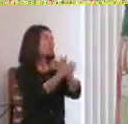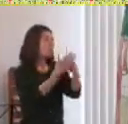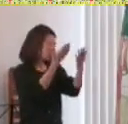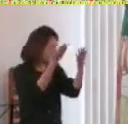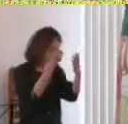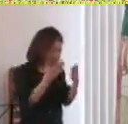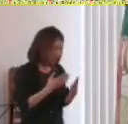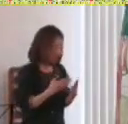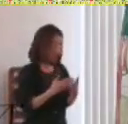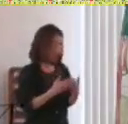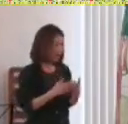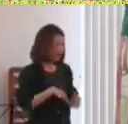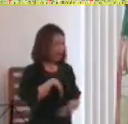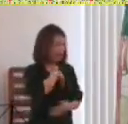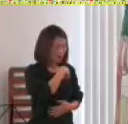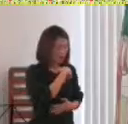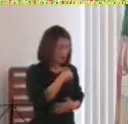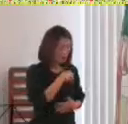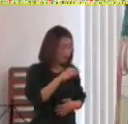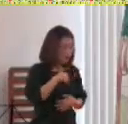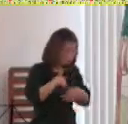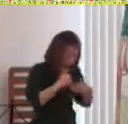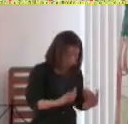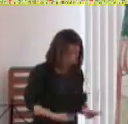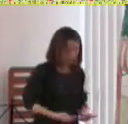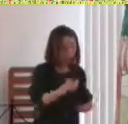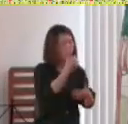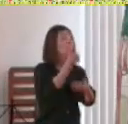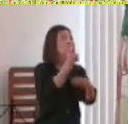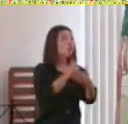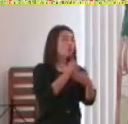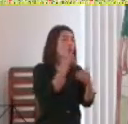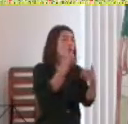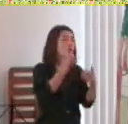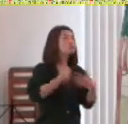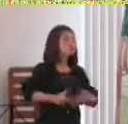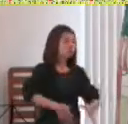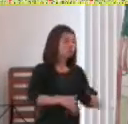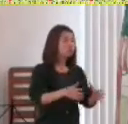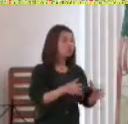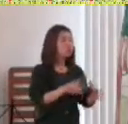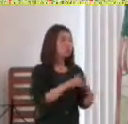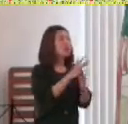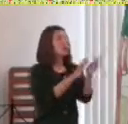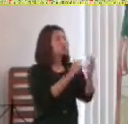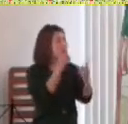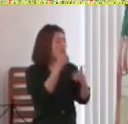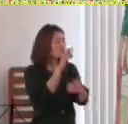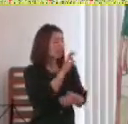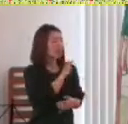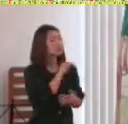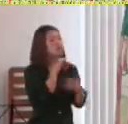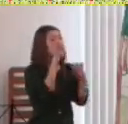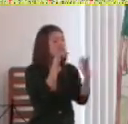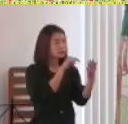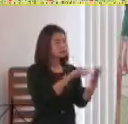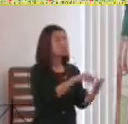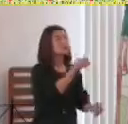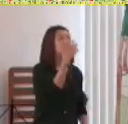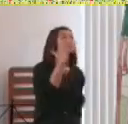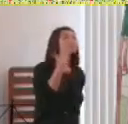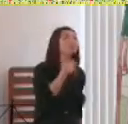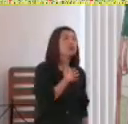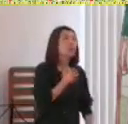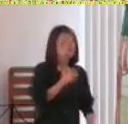身ごもって男の子を産むが、その子をイエスと名付けなさい。まあ当然ですね、突